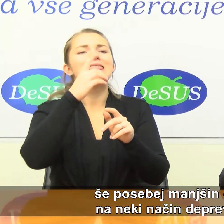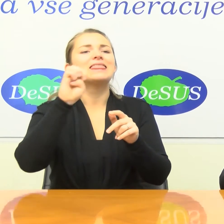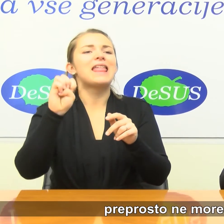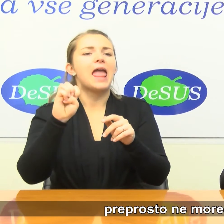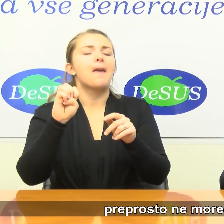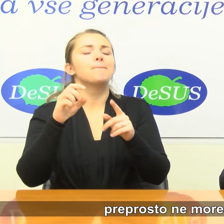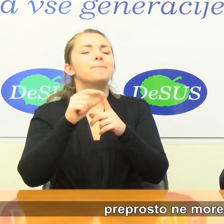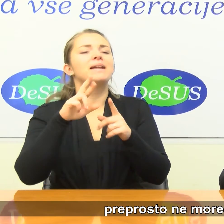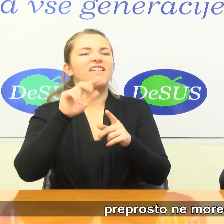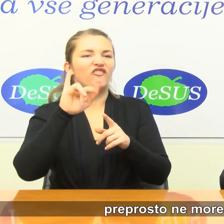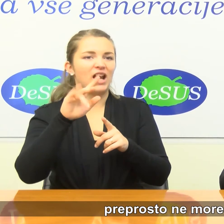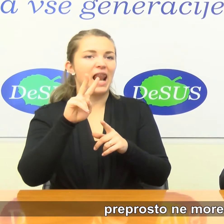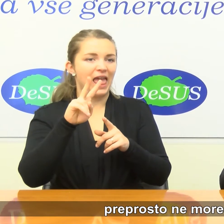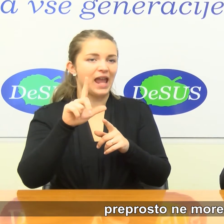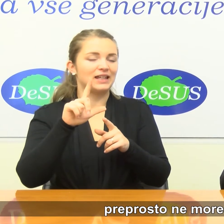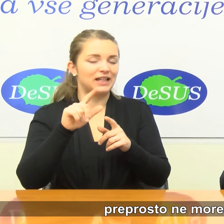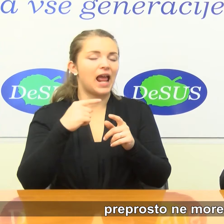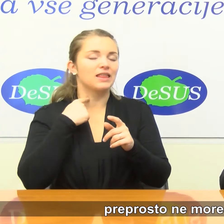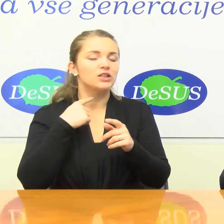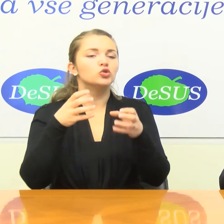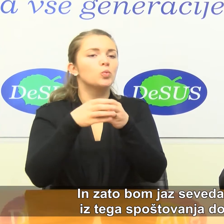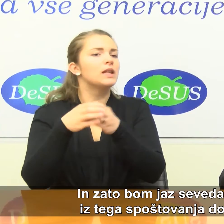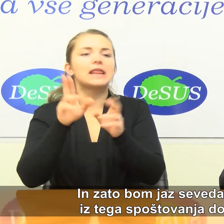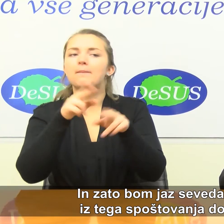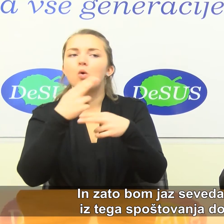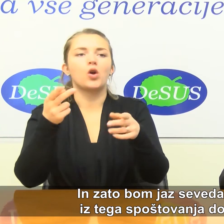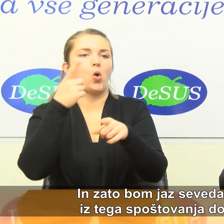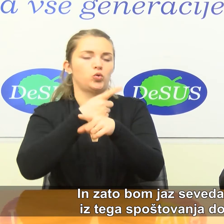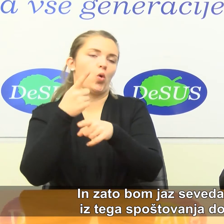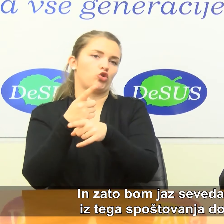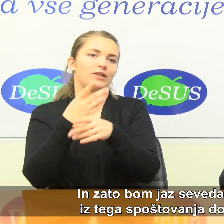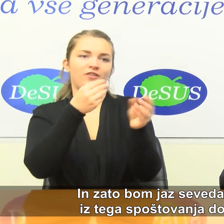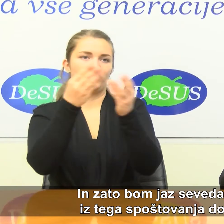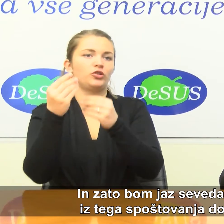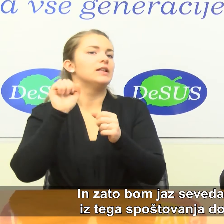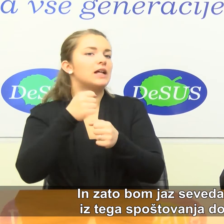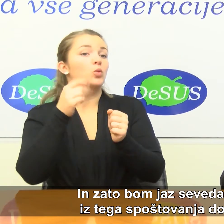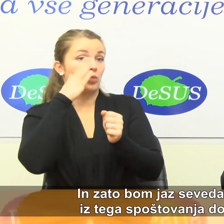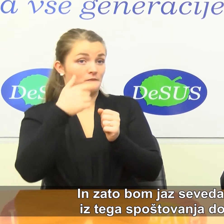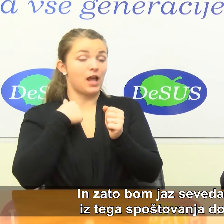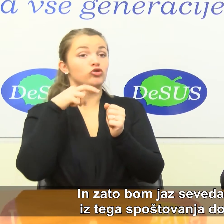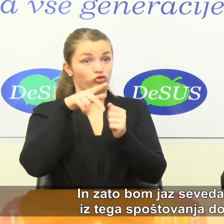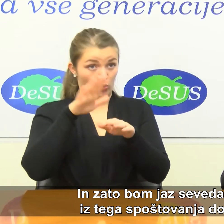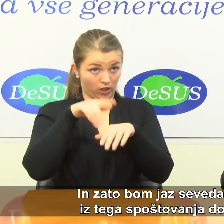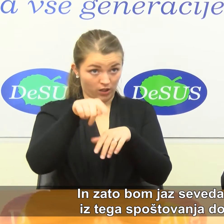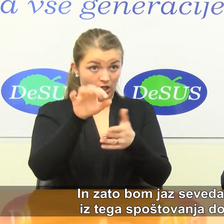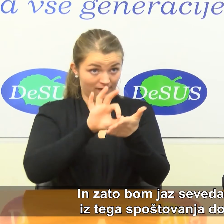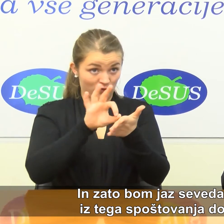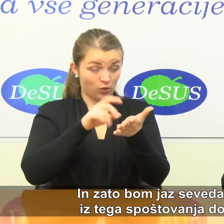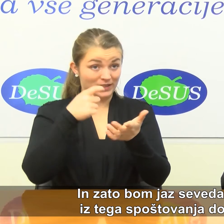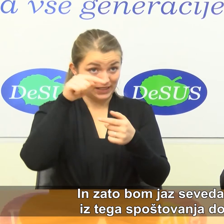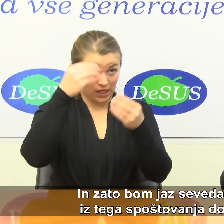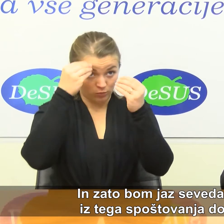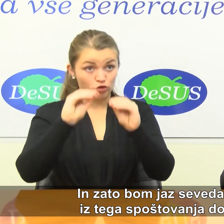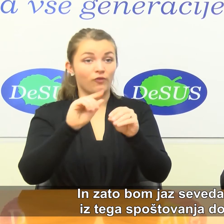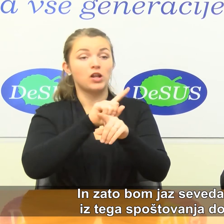skupin, preprosto ne more odločati večina. In zato bom jaz seveda šel na ta referendum iz tega